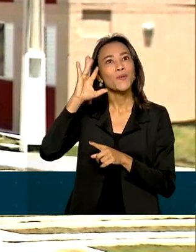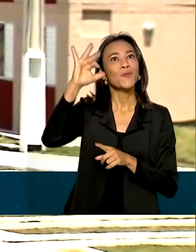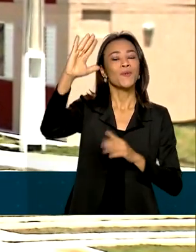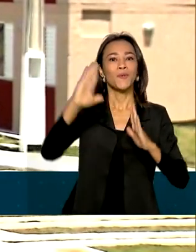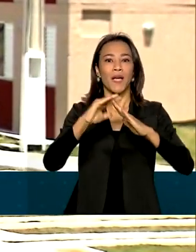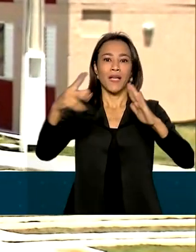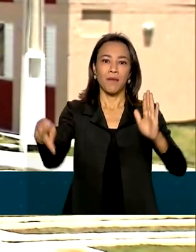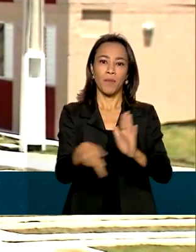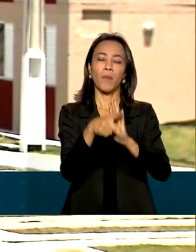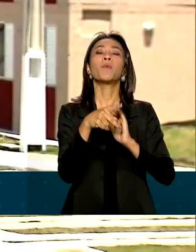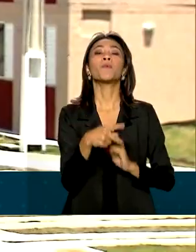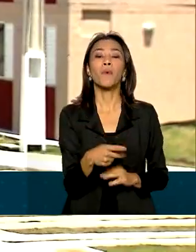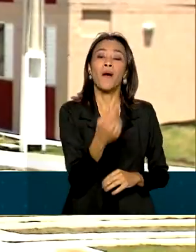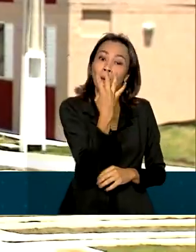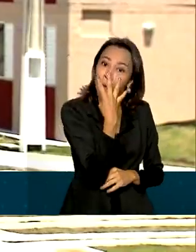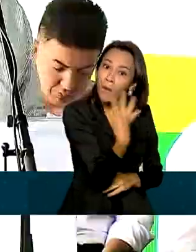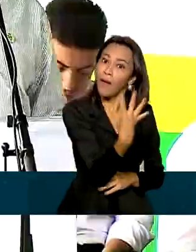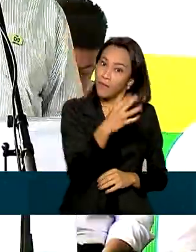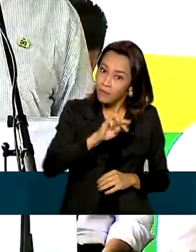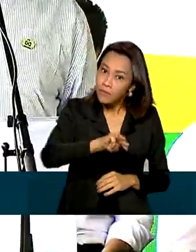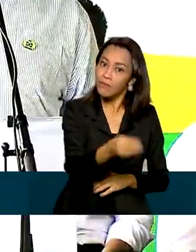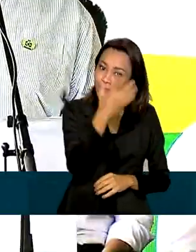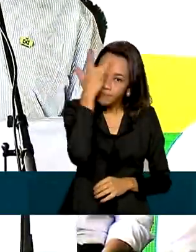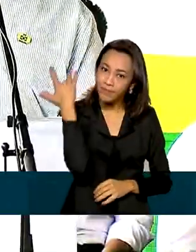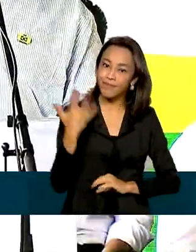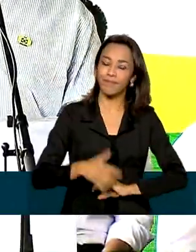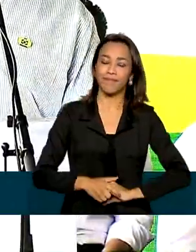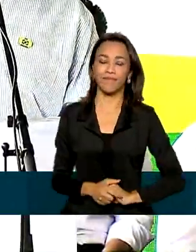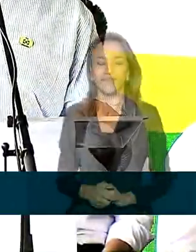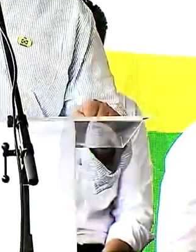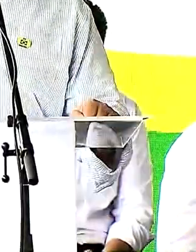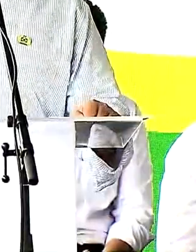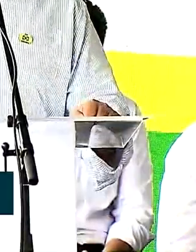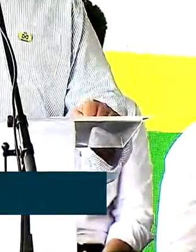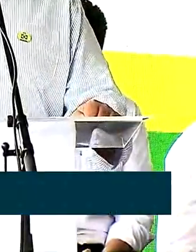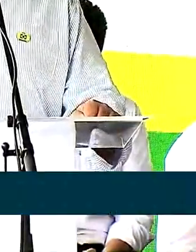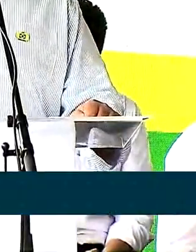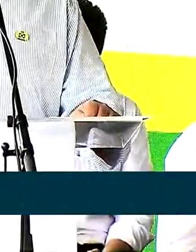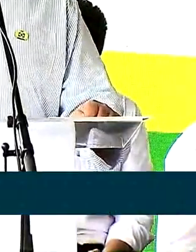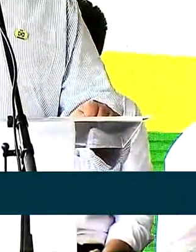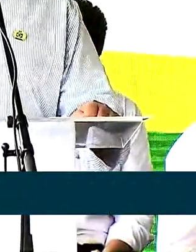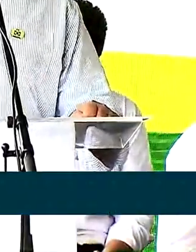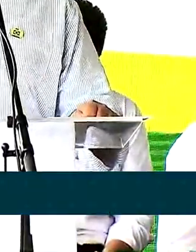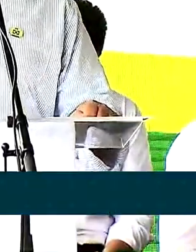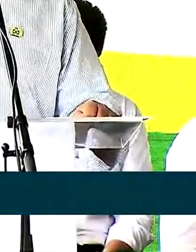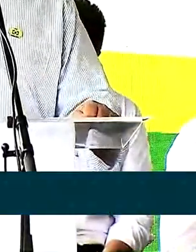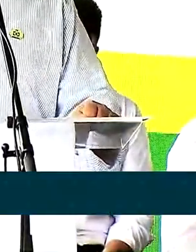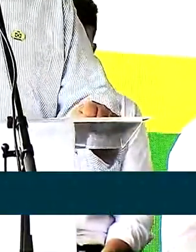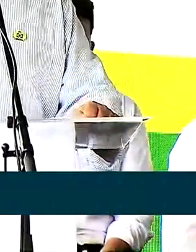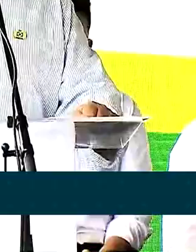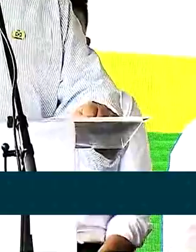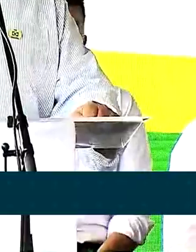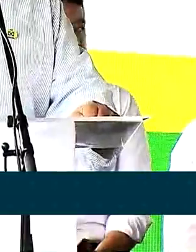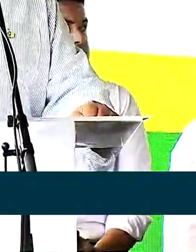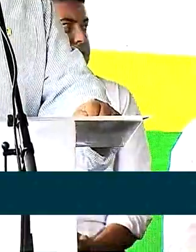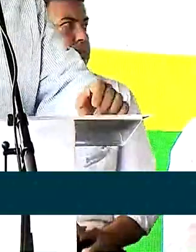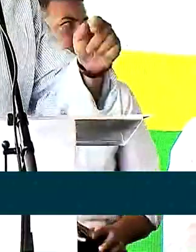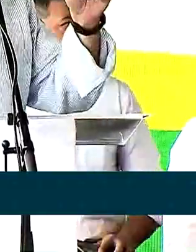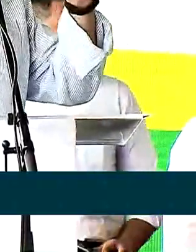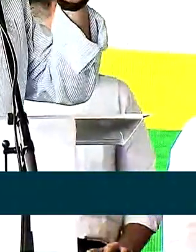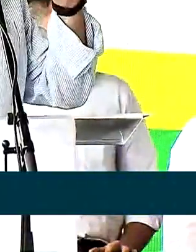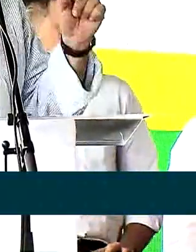para mais de 4 milhões de pessoas. Isso aqui são sonhos realizados, isso aqui é dignidade,